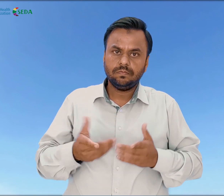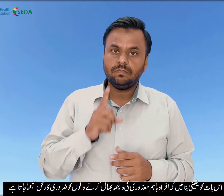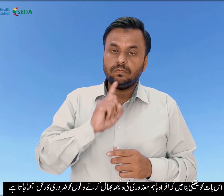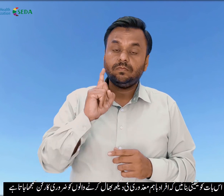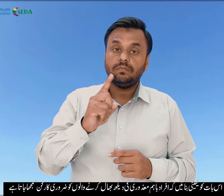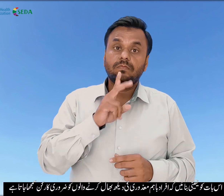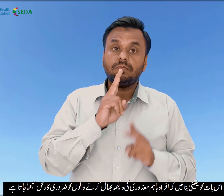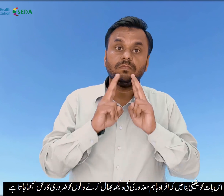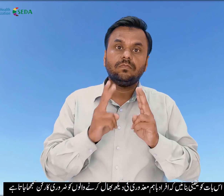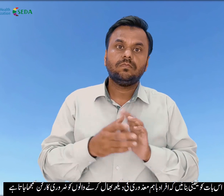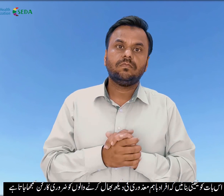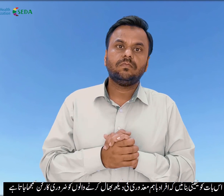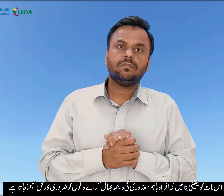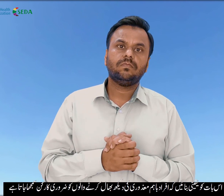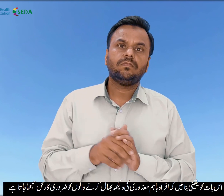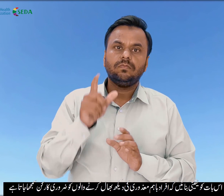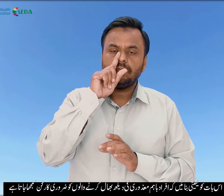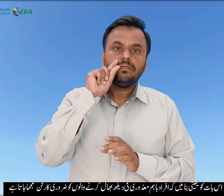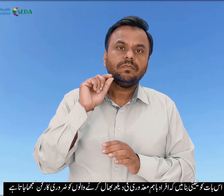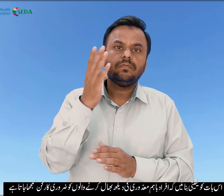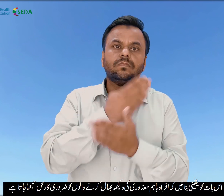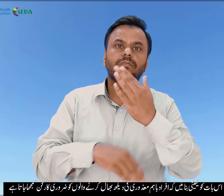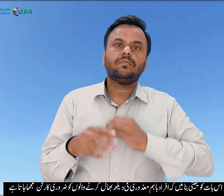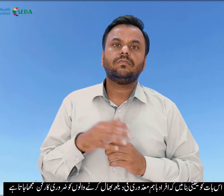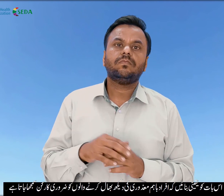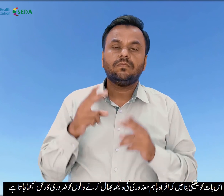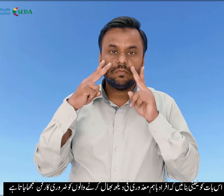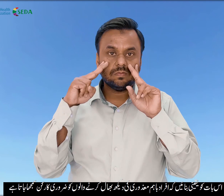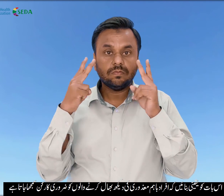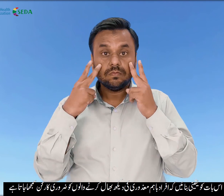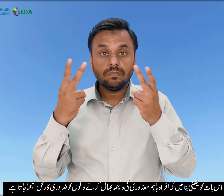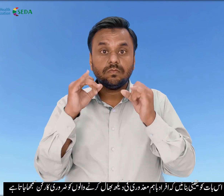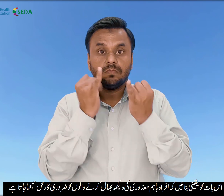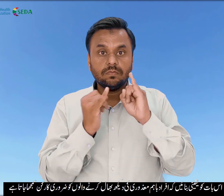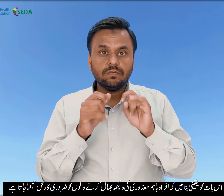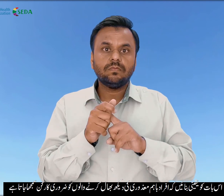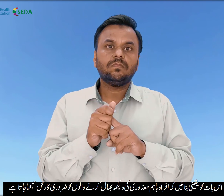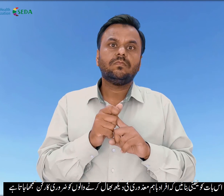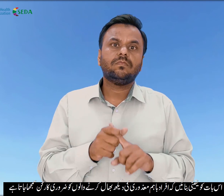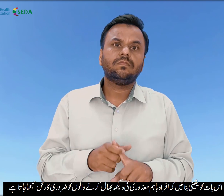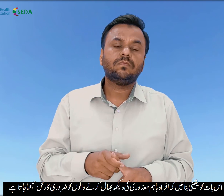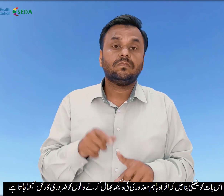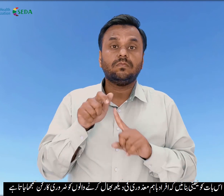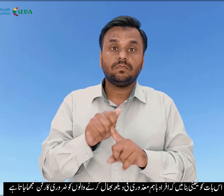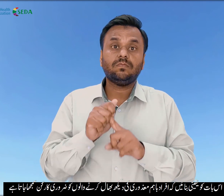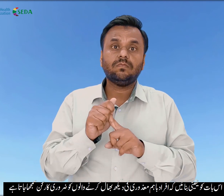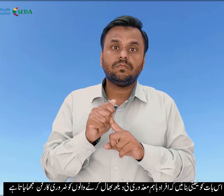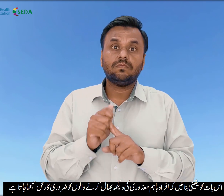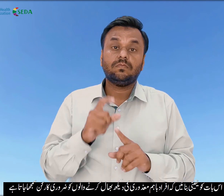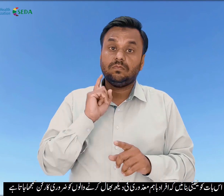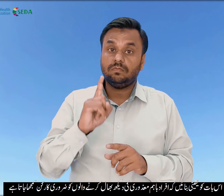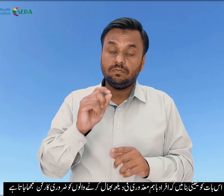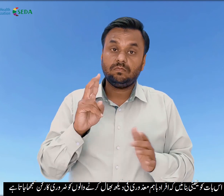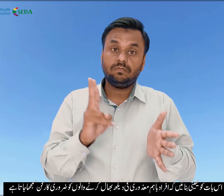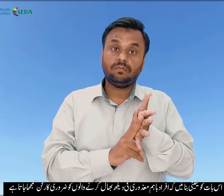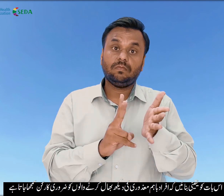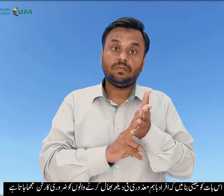اس بات کو یقینی بنائیں کہ افراد باہم معذوری کی دیکھ بھال کرنے والوں کو ضروری کارکن سمجھا جاتا